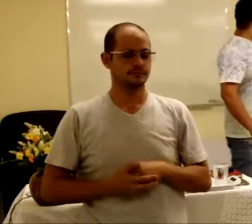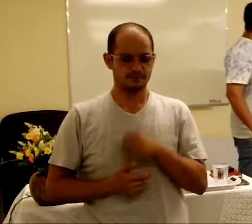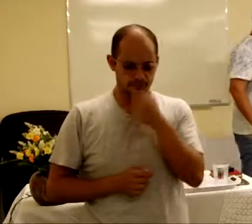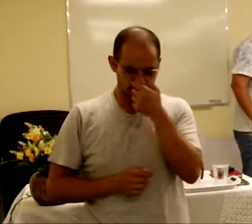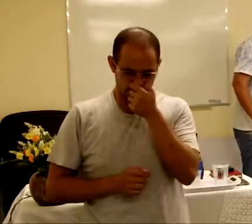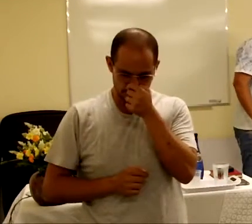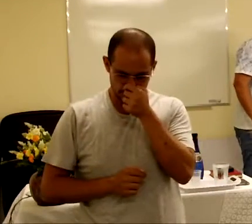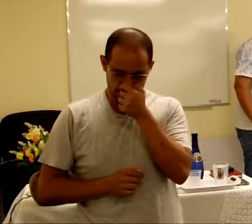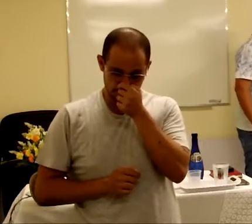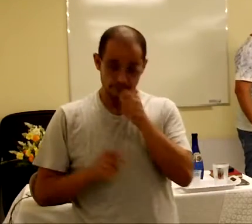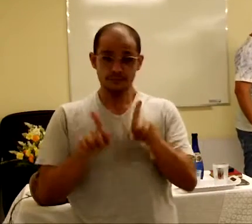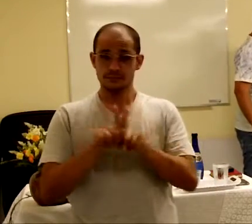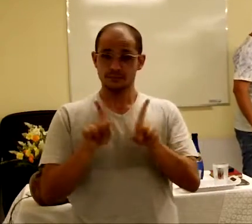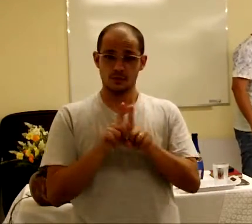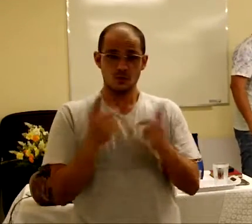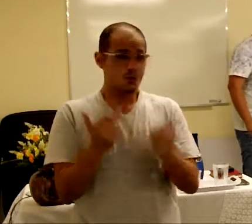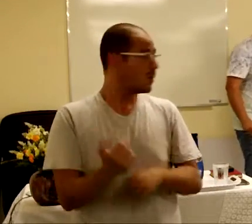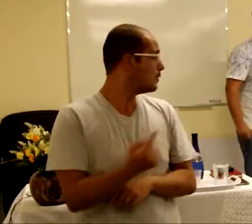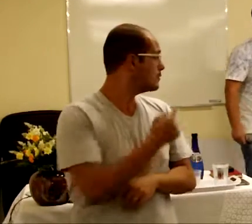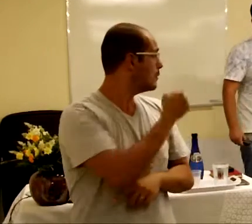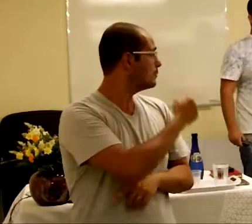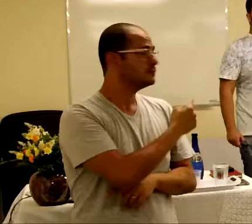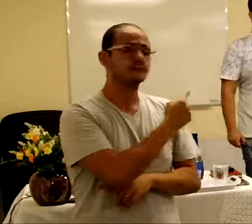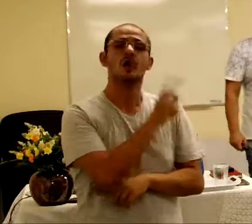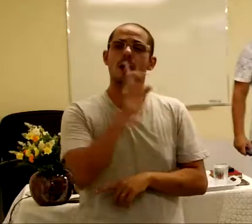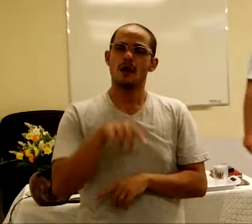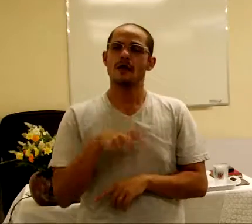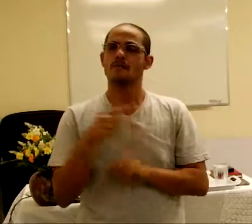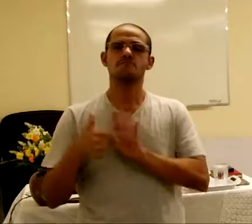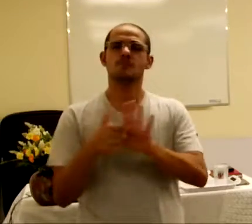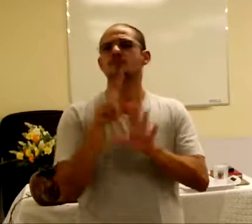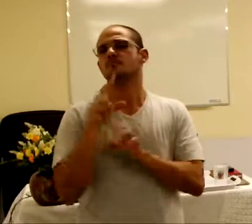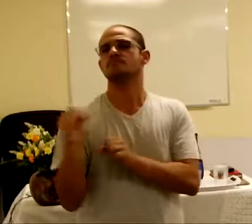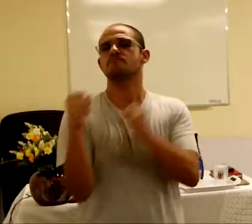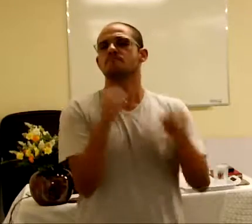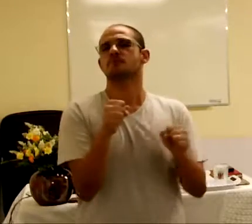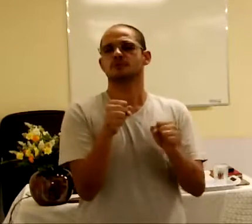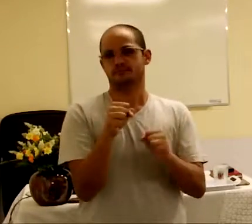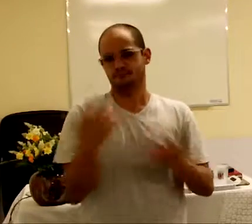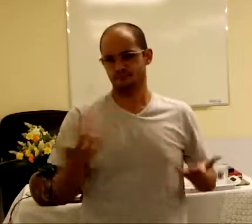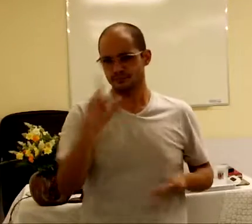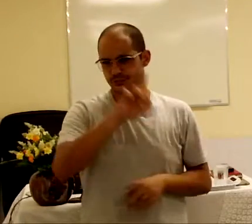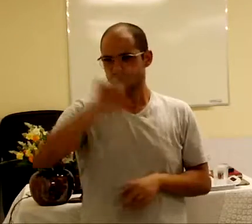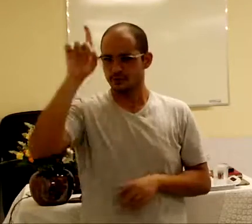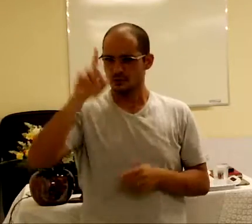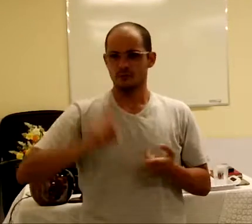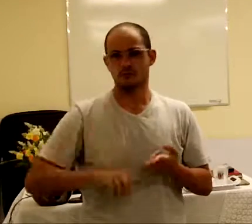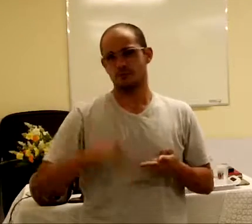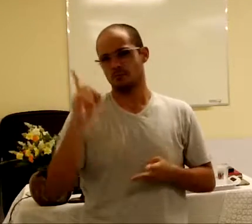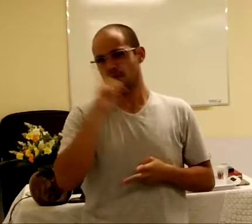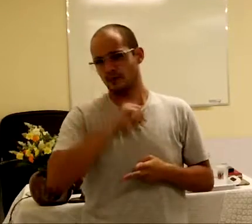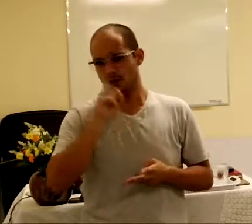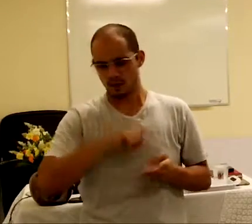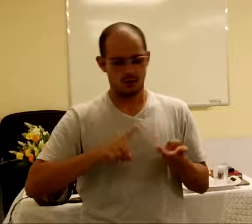em fenômenos como esse a expressão do poder de Deus. Os flagelos,